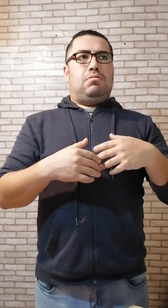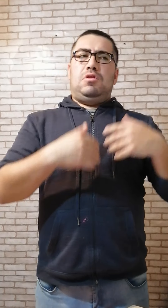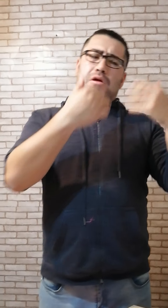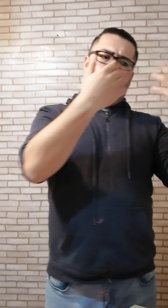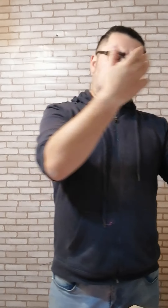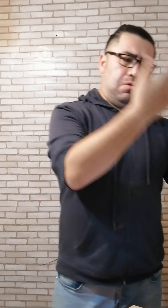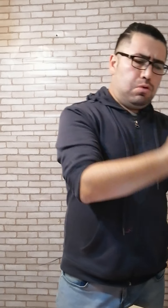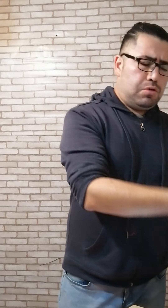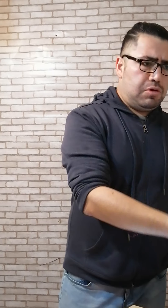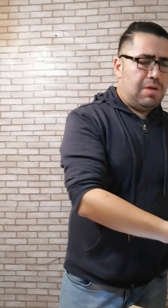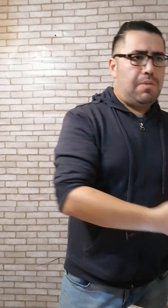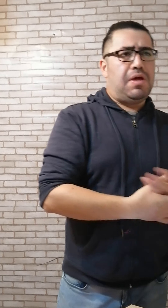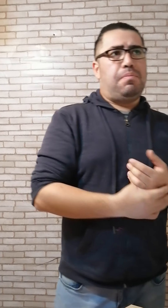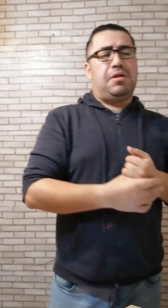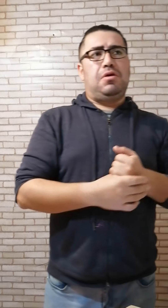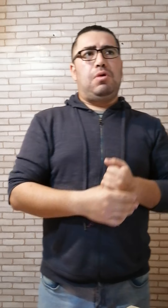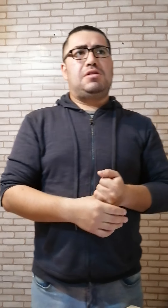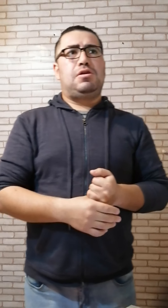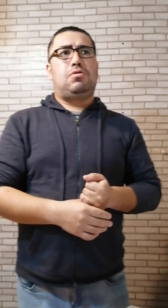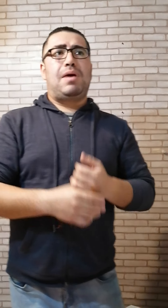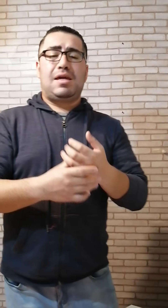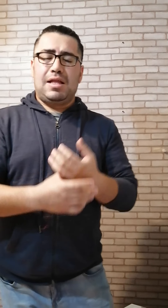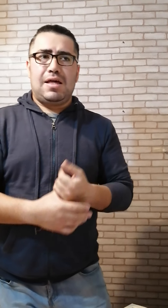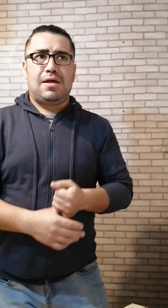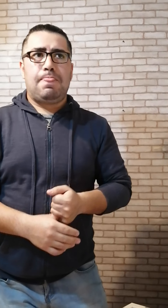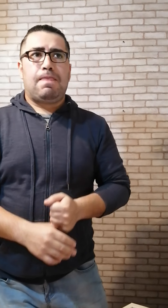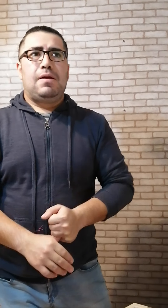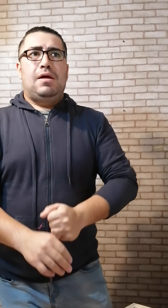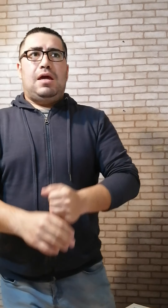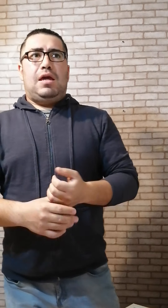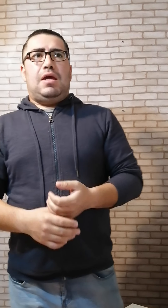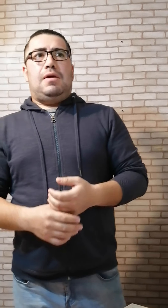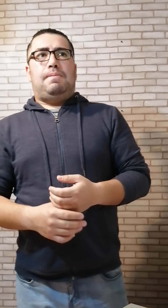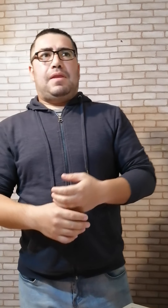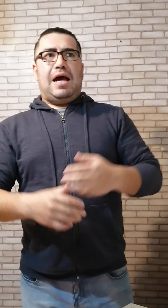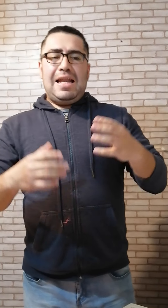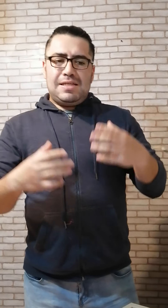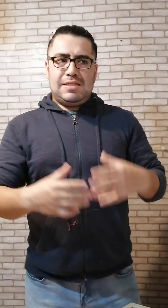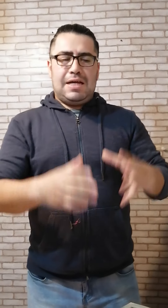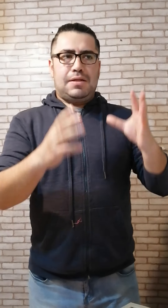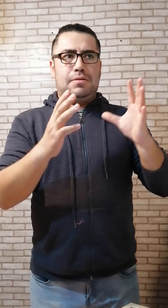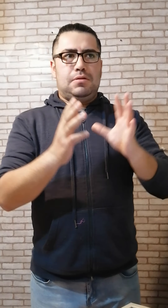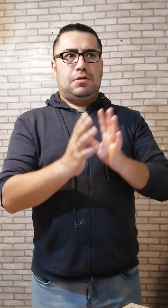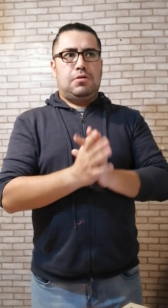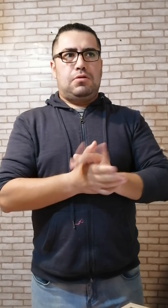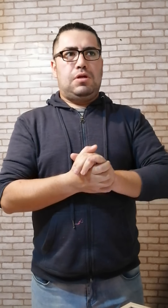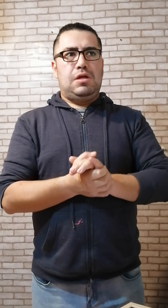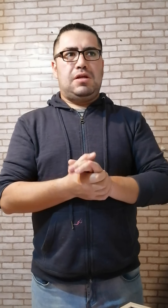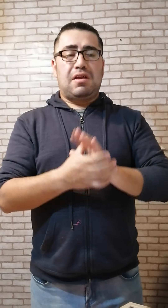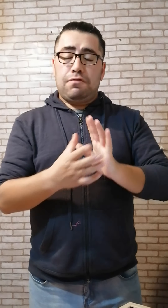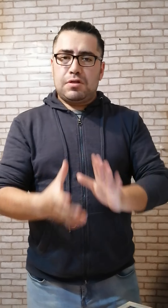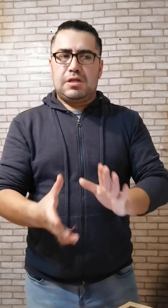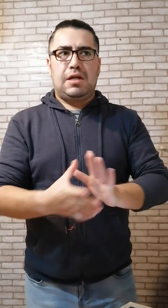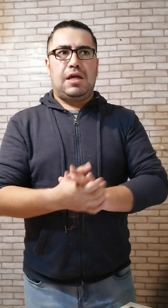en ningún otro tema en particular sino más que nada alzaron cierto y reforzar el